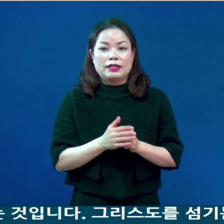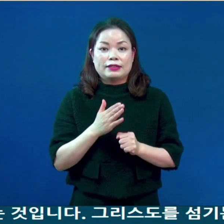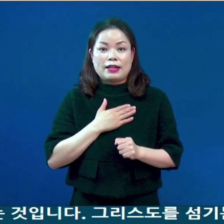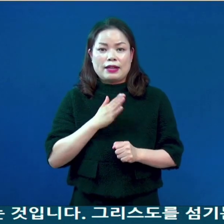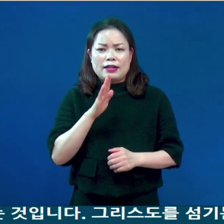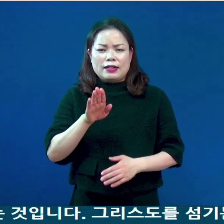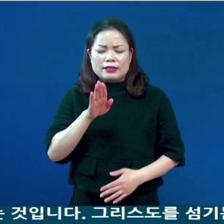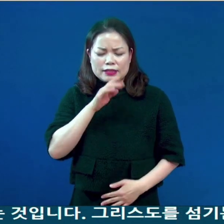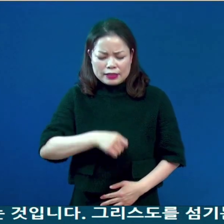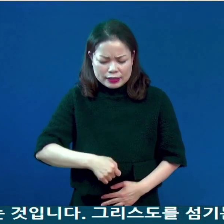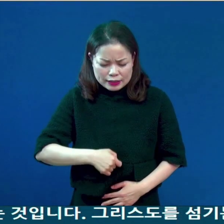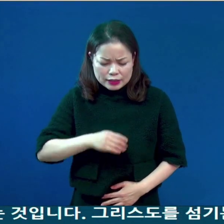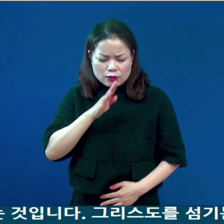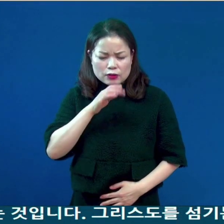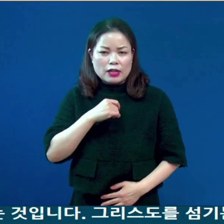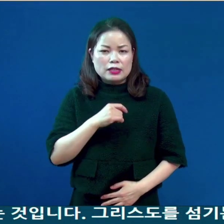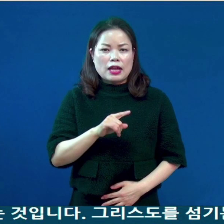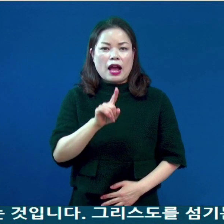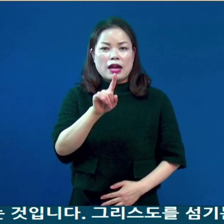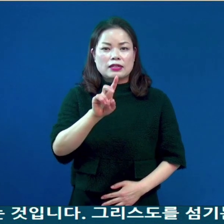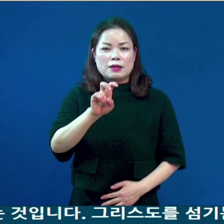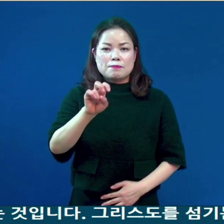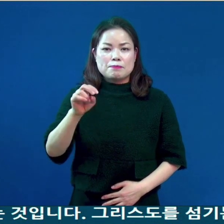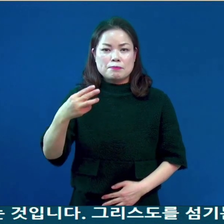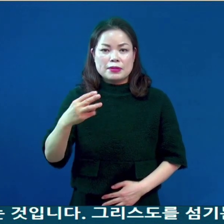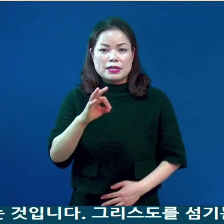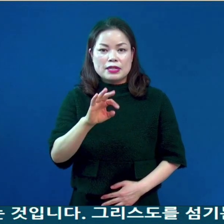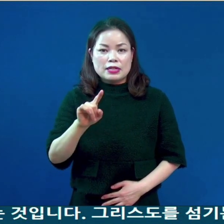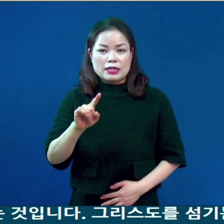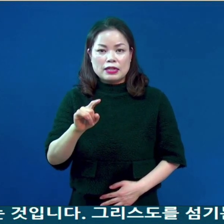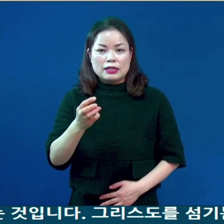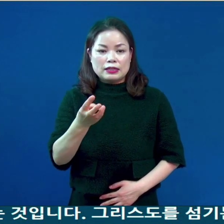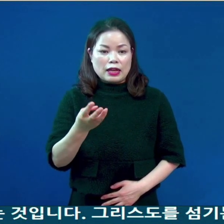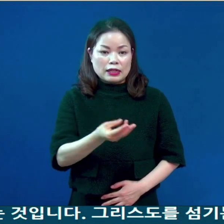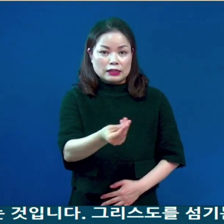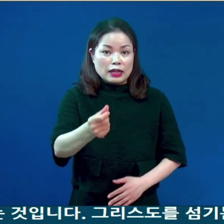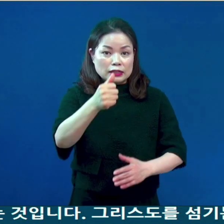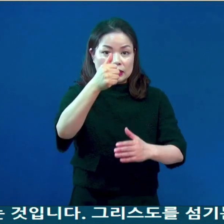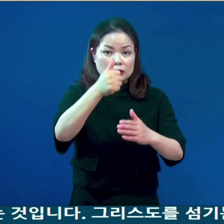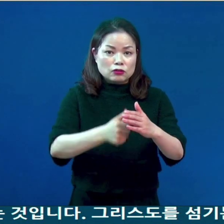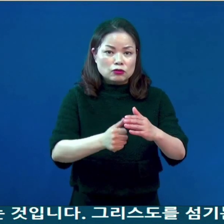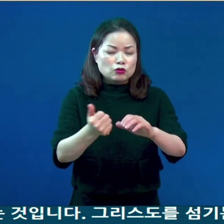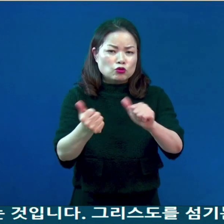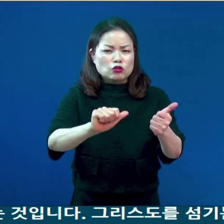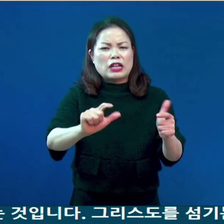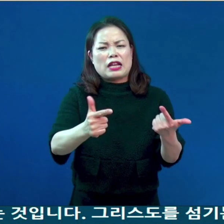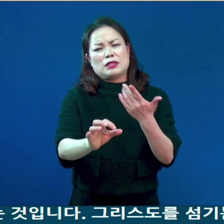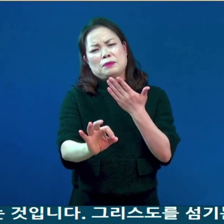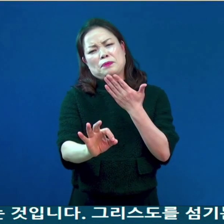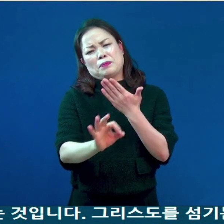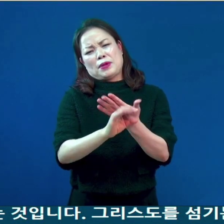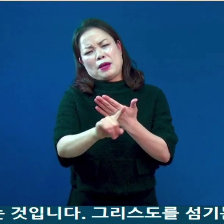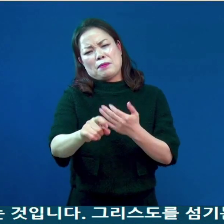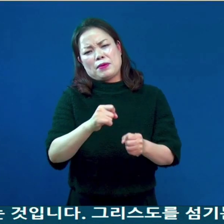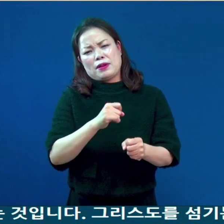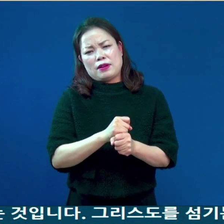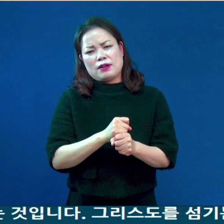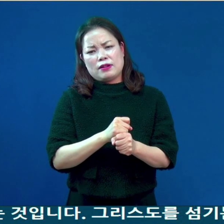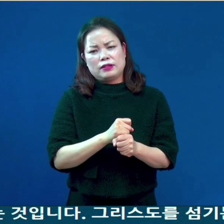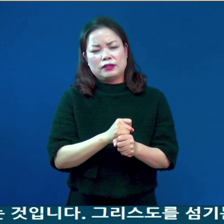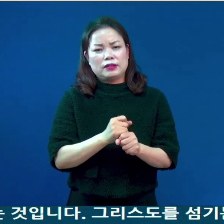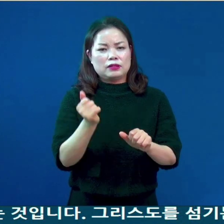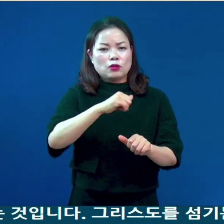진실로 진실로 너희에게 이르노니 한 알의 밀이 땅에 떨어져 죽지 아니하면 한 알 그대로 있고 죽으면 많은